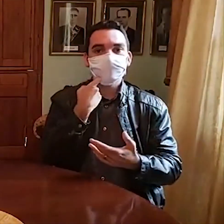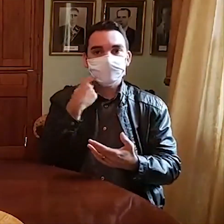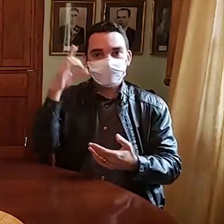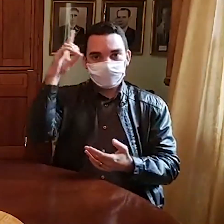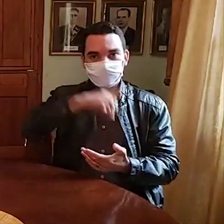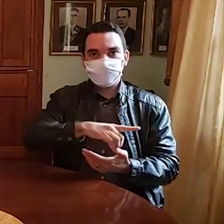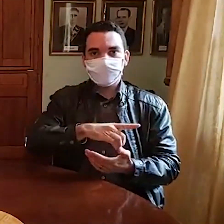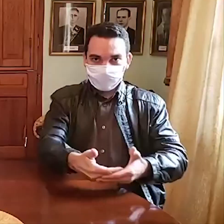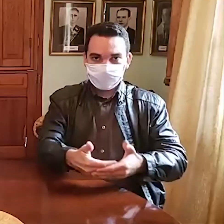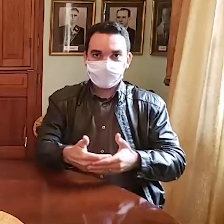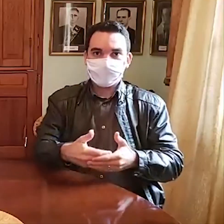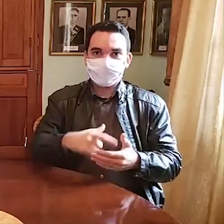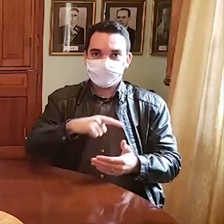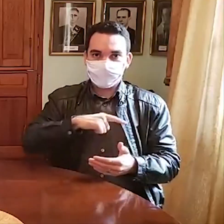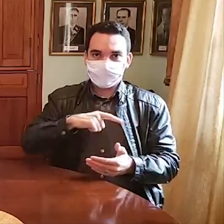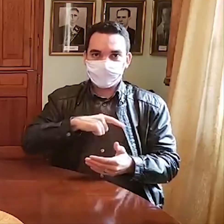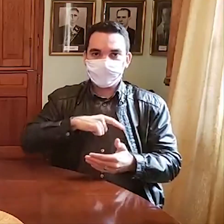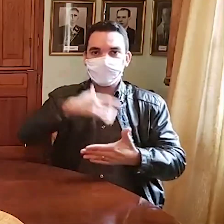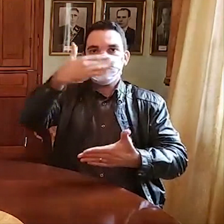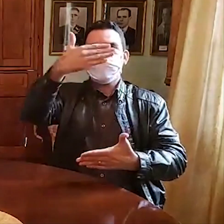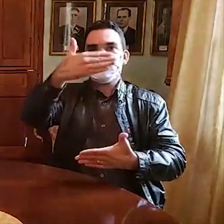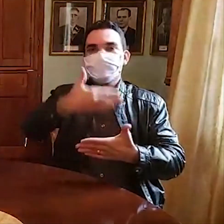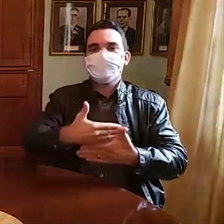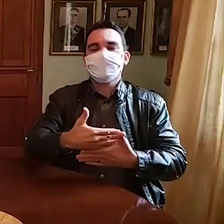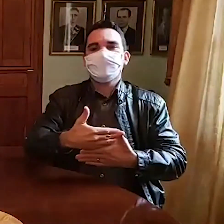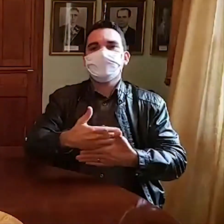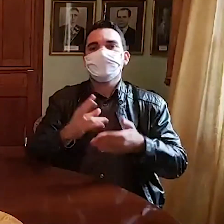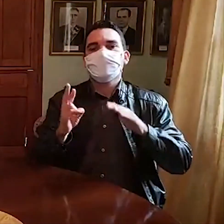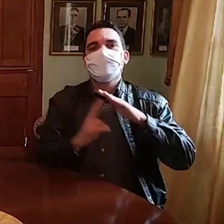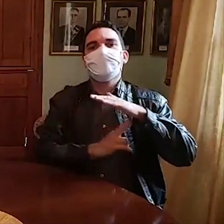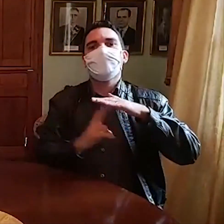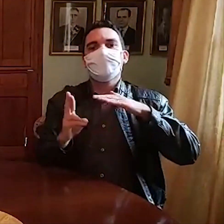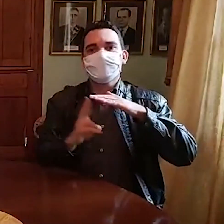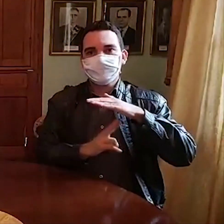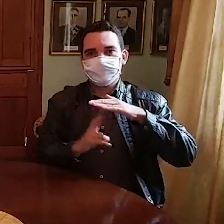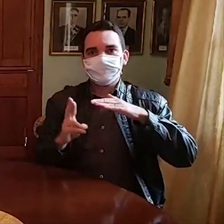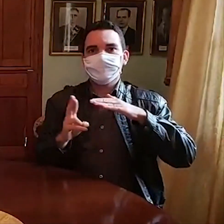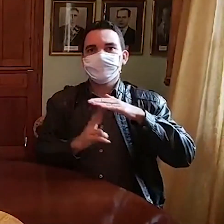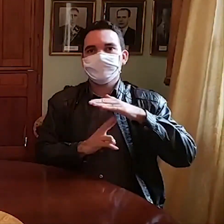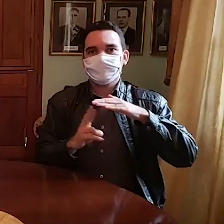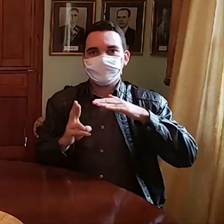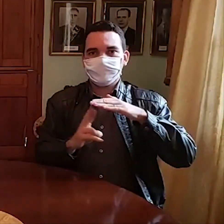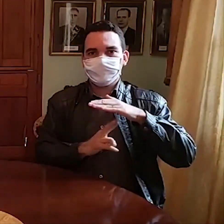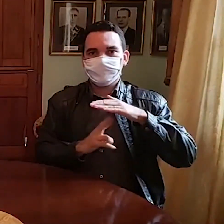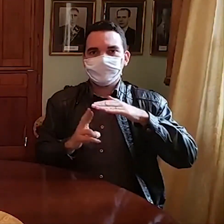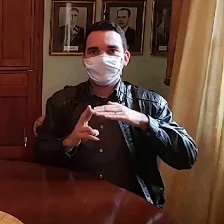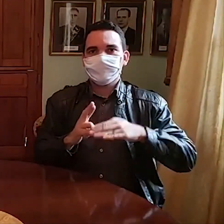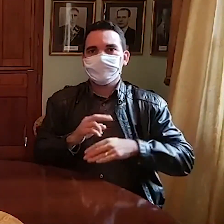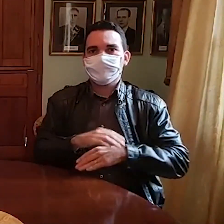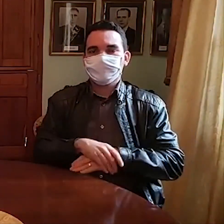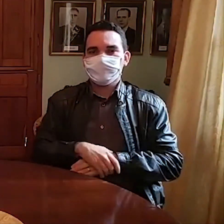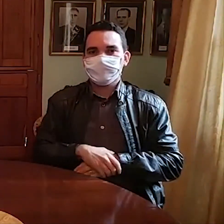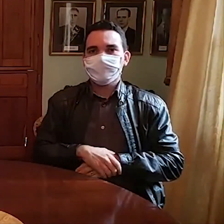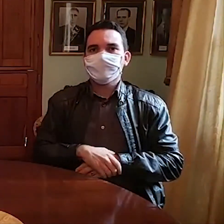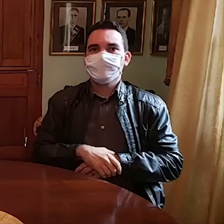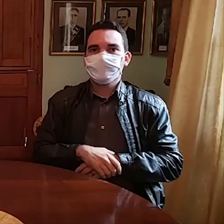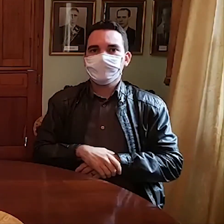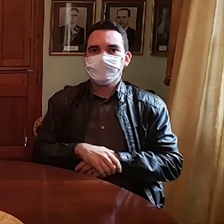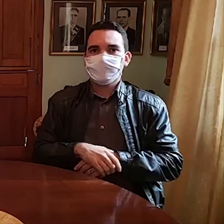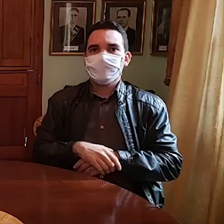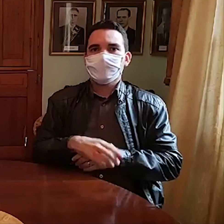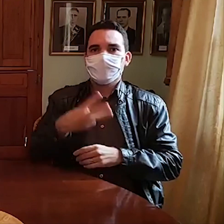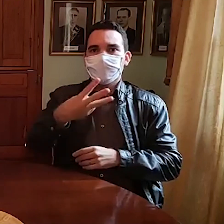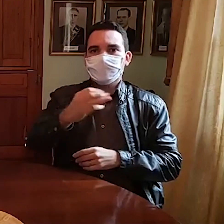pelos usuários terminal rodoviário da nossa cidade fechado e durante